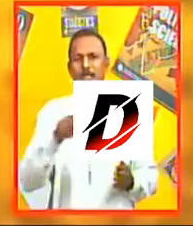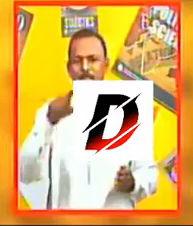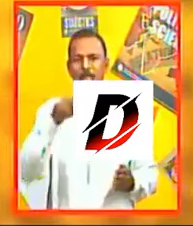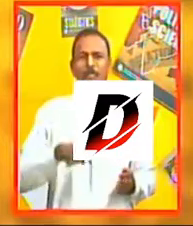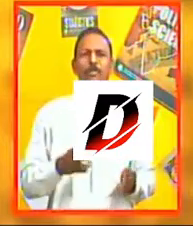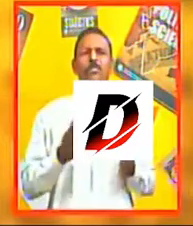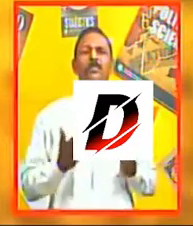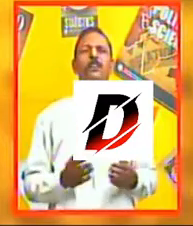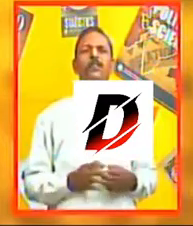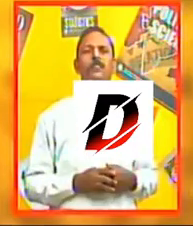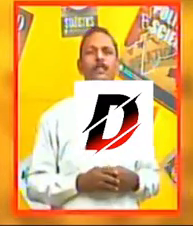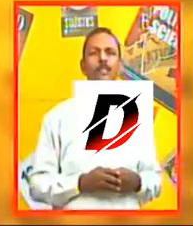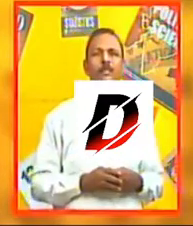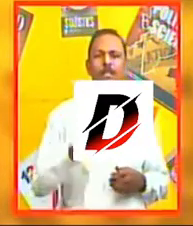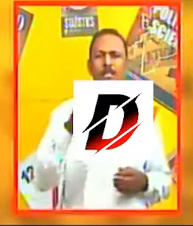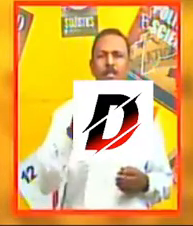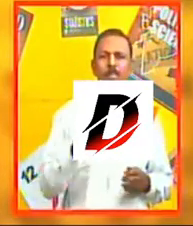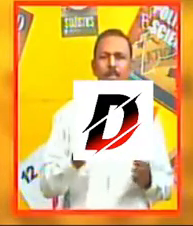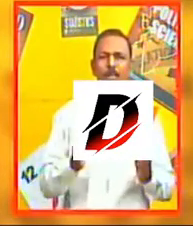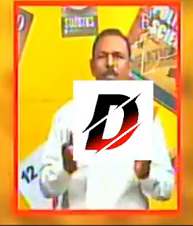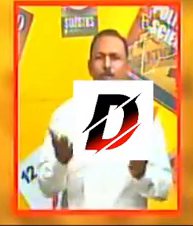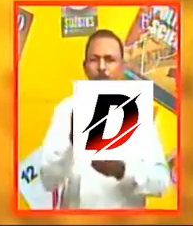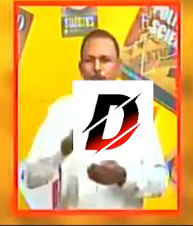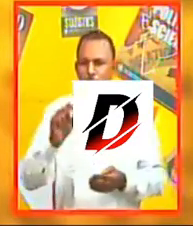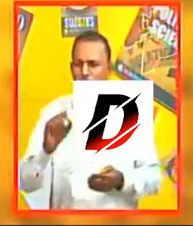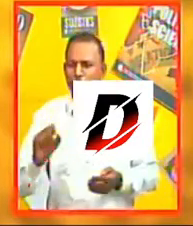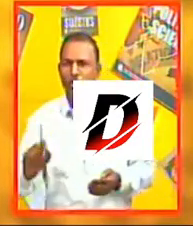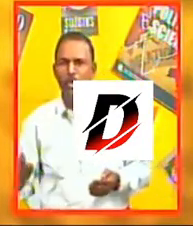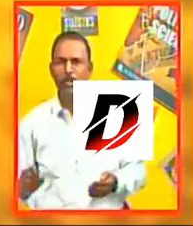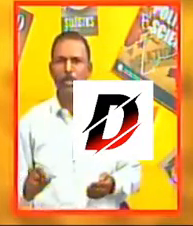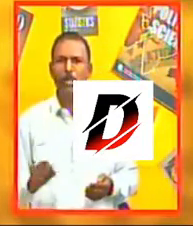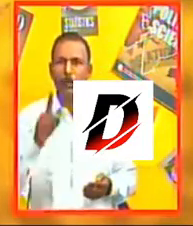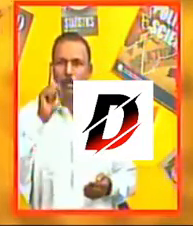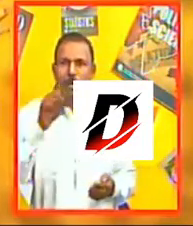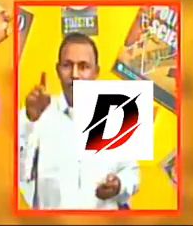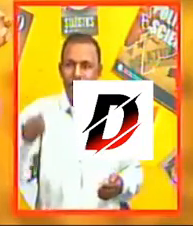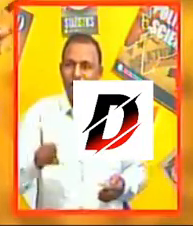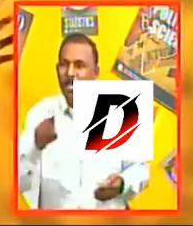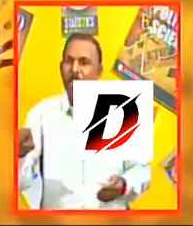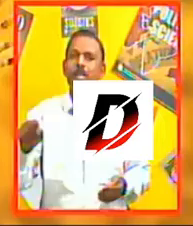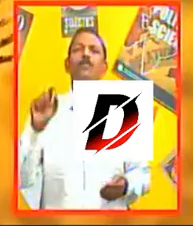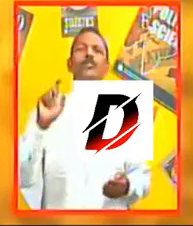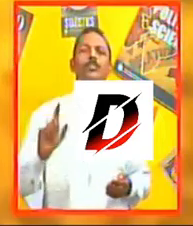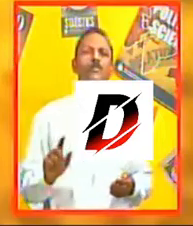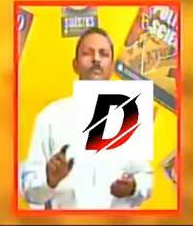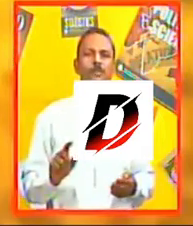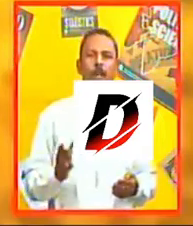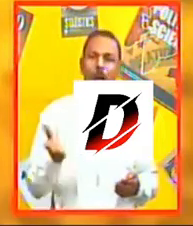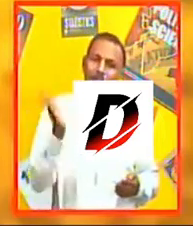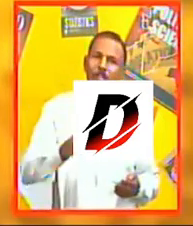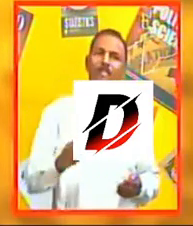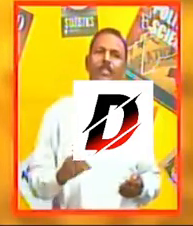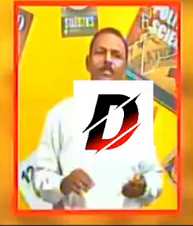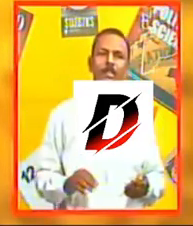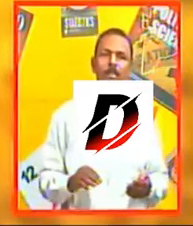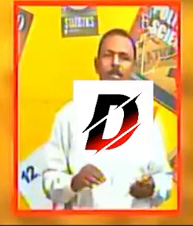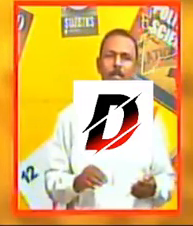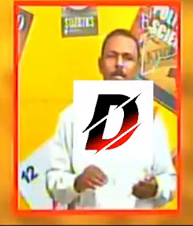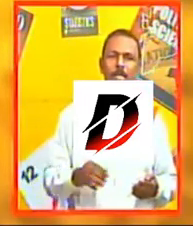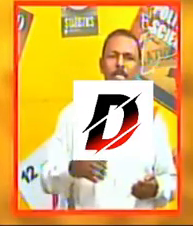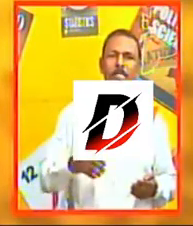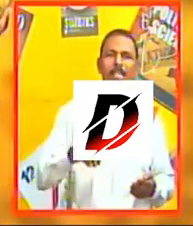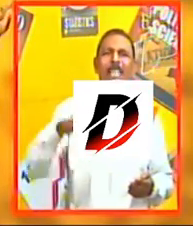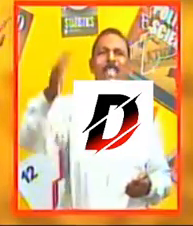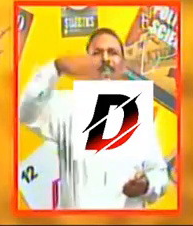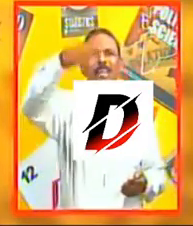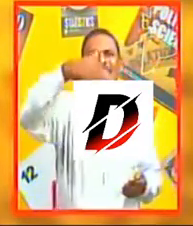வைத்து தான் இப்போ நம்ம வரைபடம் குறிச்சிட்டு இருக்கிறோம். வரைபடம் குறிக்கும் பொழுது முதல்ல திசைகளை குறிக்கிறோம், அதுக்கடுத்து